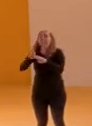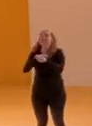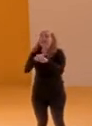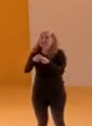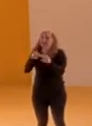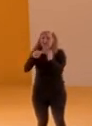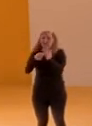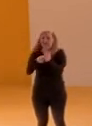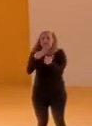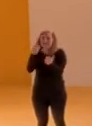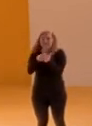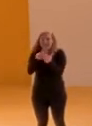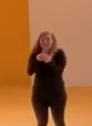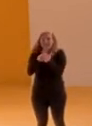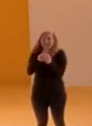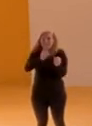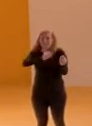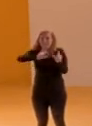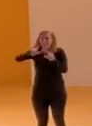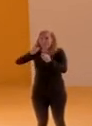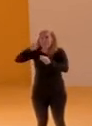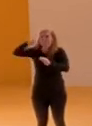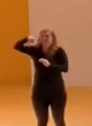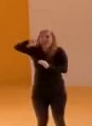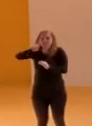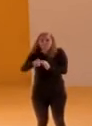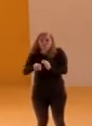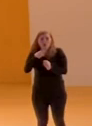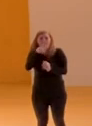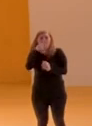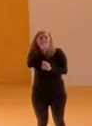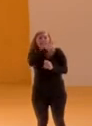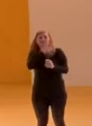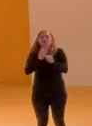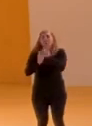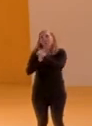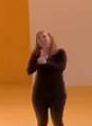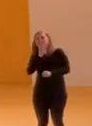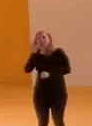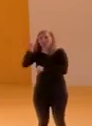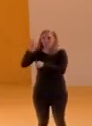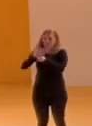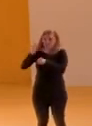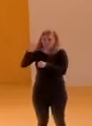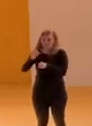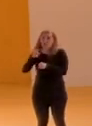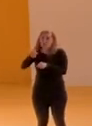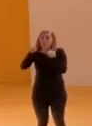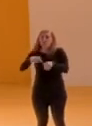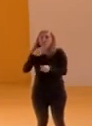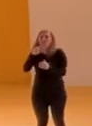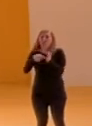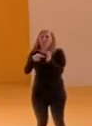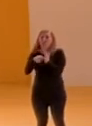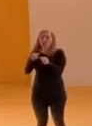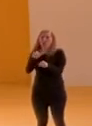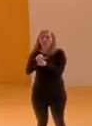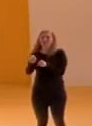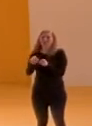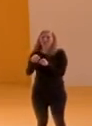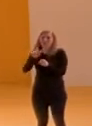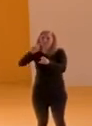wzrosty cen miesięcznie tutaj macie państwo przewyższają 50%. to wtedy możemy mówić o tym że